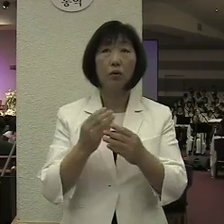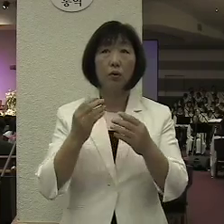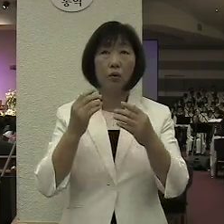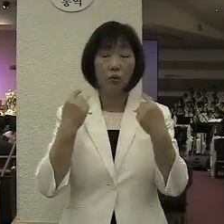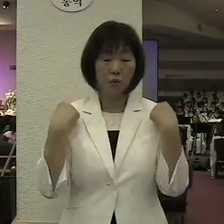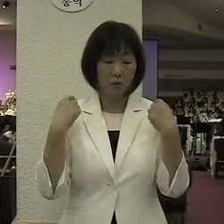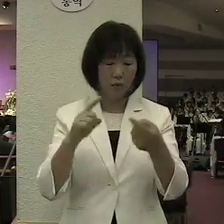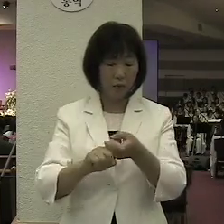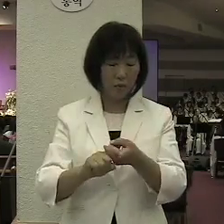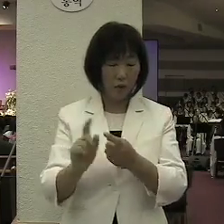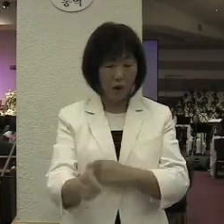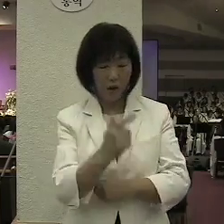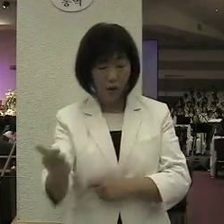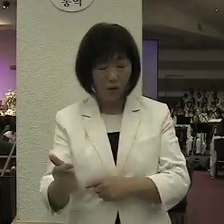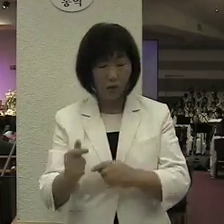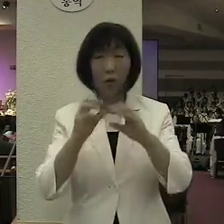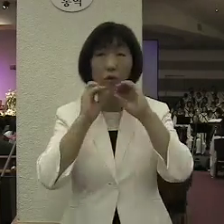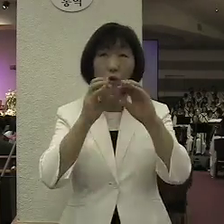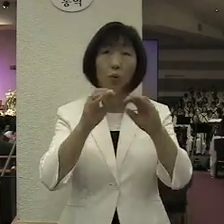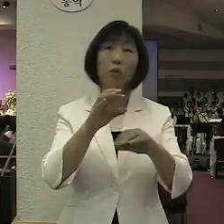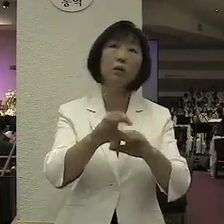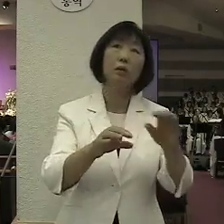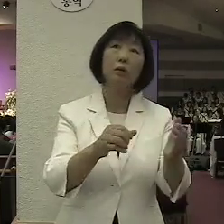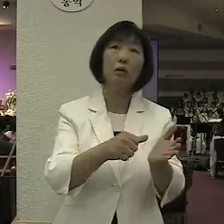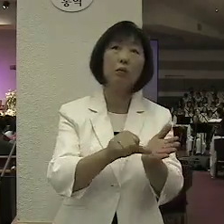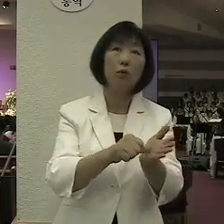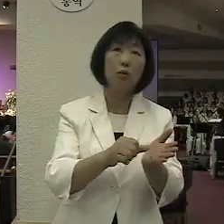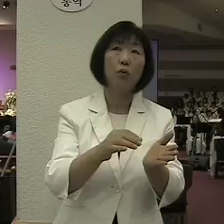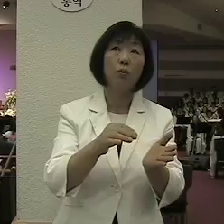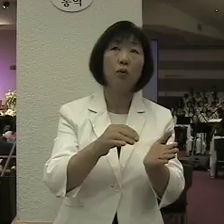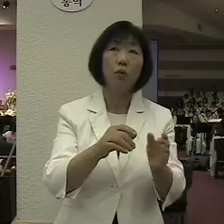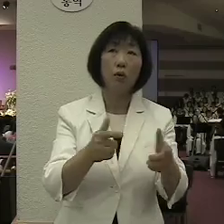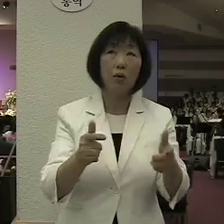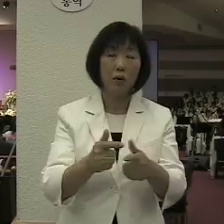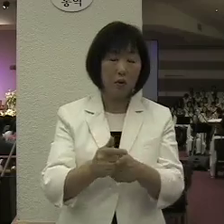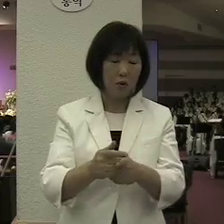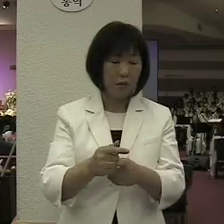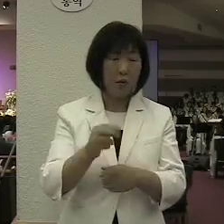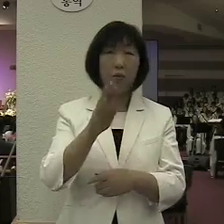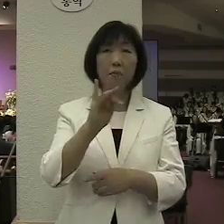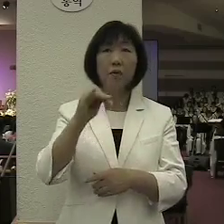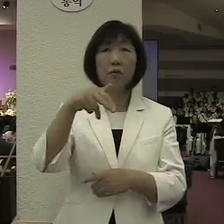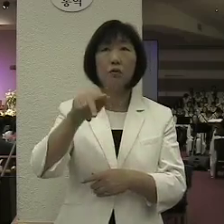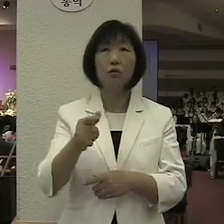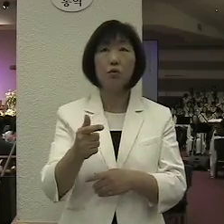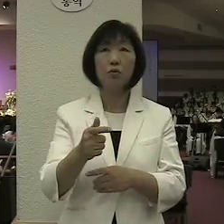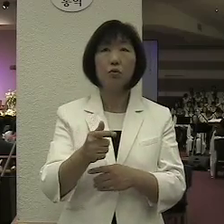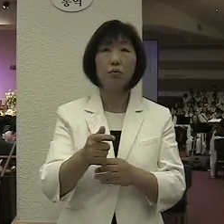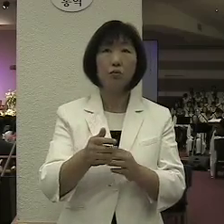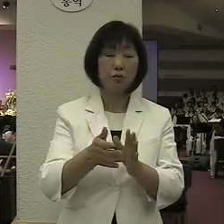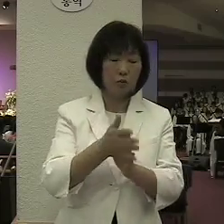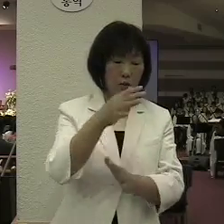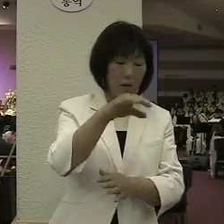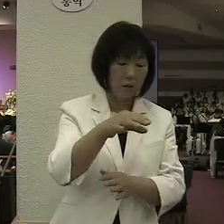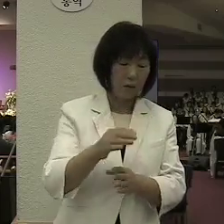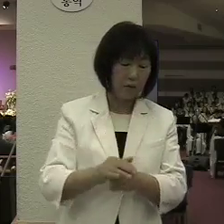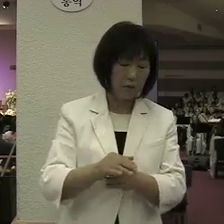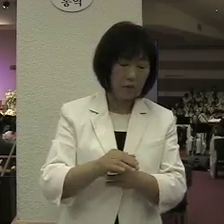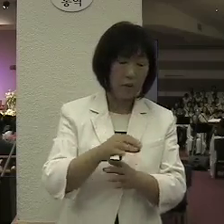모집합니다. 한옥고등부에서 부활절 특별 집회로 고고 페스티벌 준비되어 있습니다. 우리 자녀들 11시에 시작이